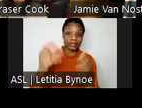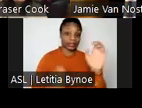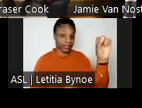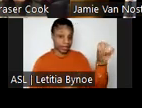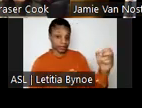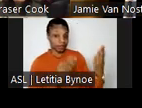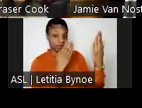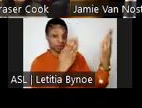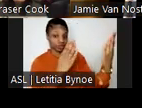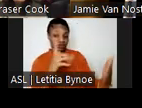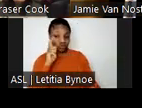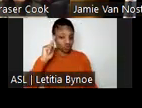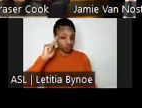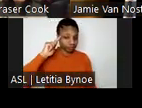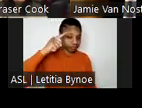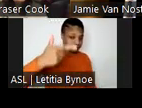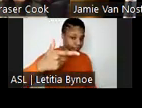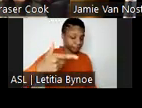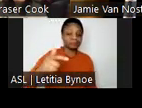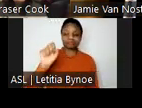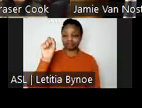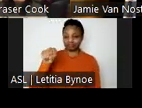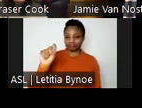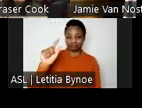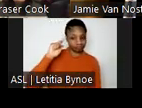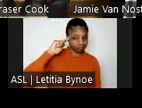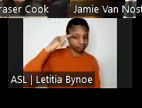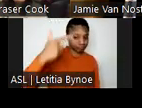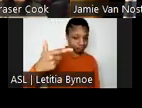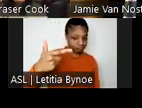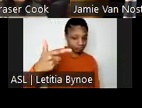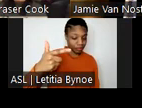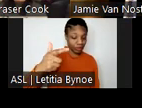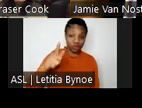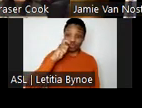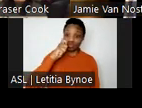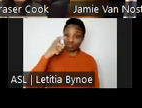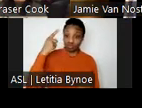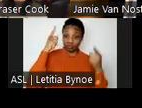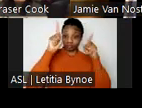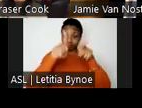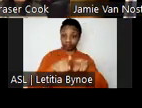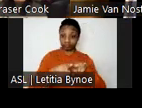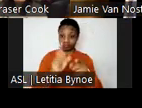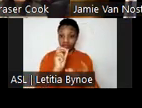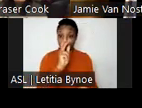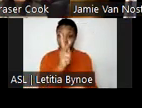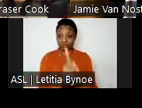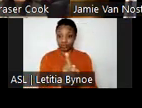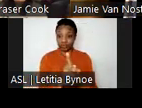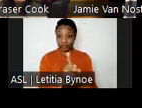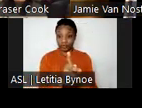aprobar sí okay se secunda por favor digan Ay